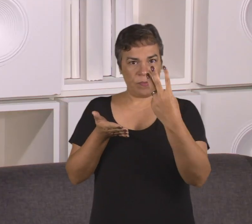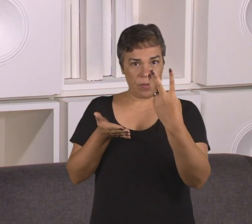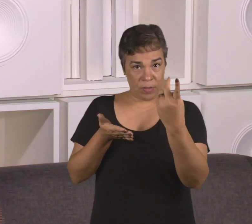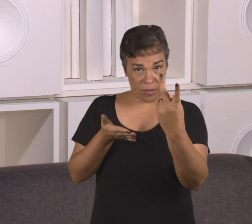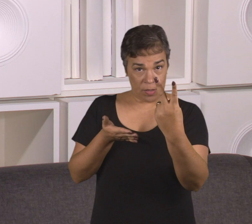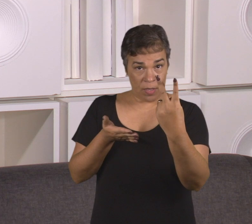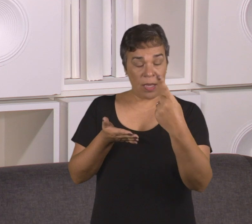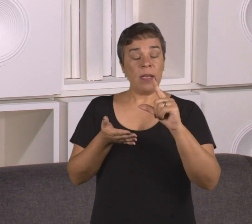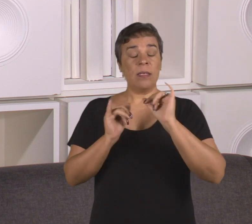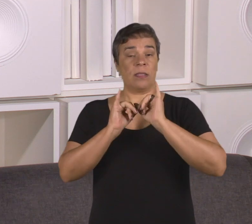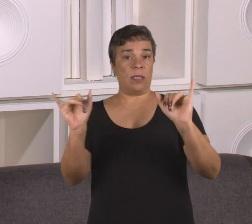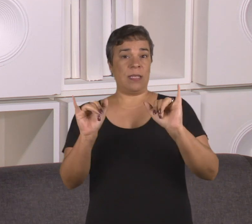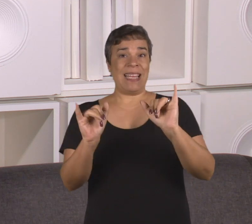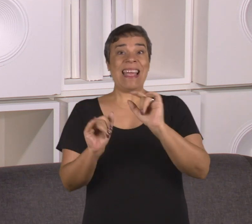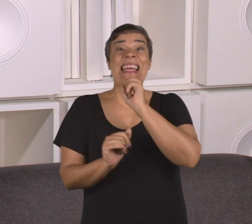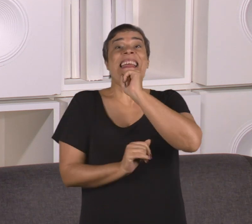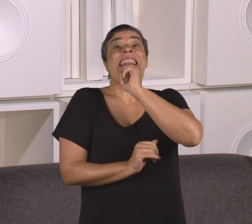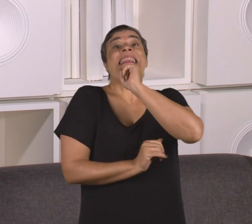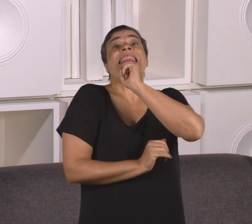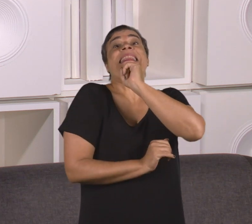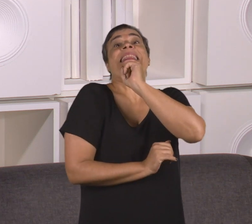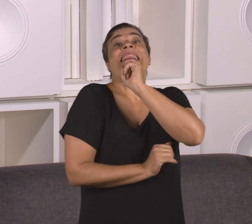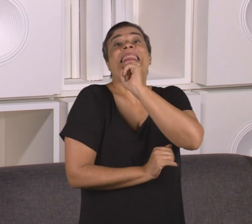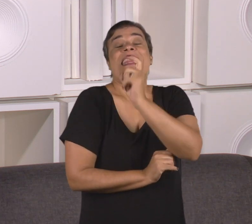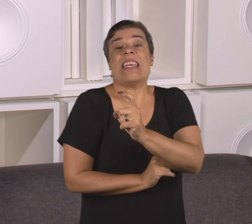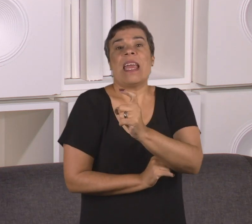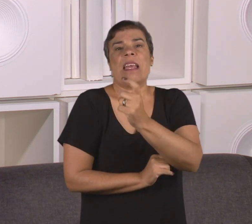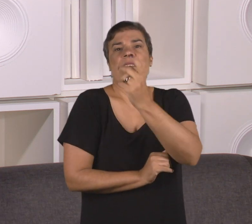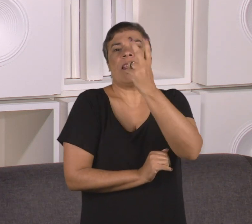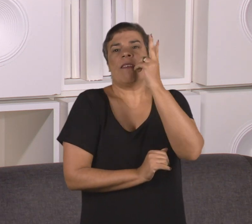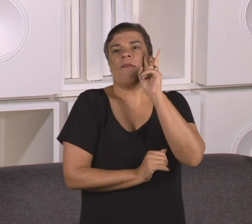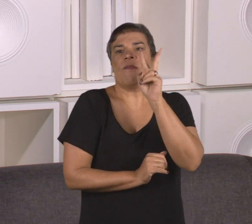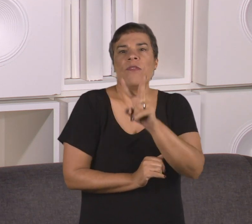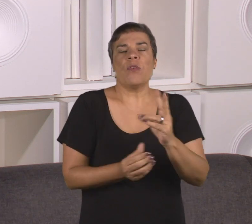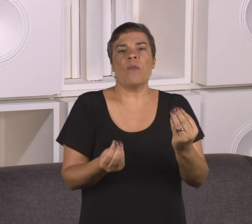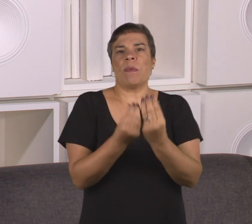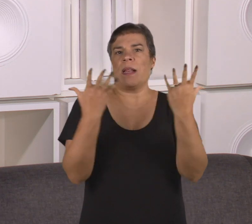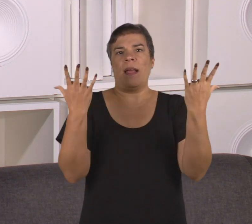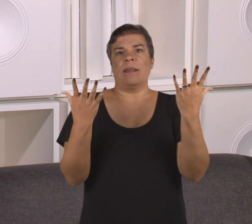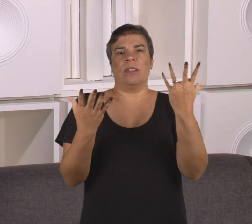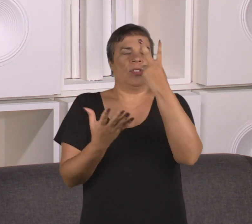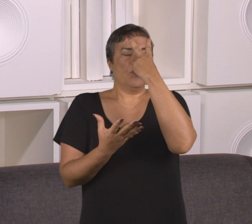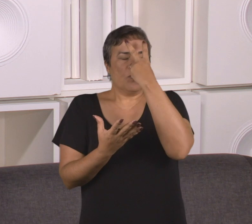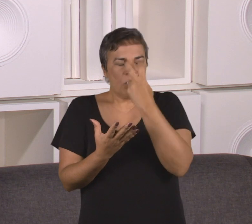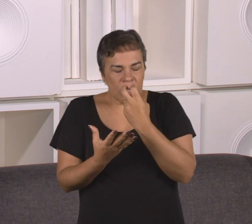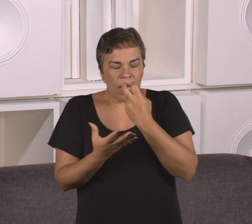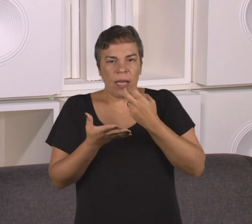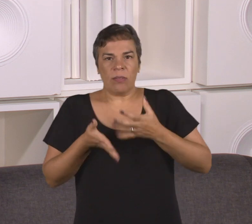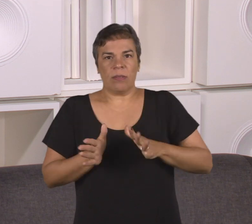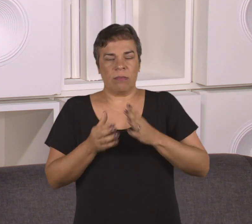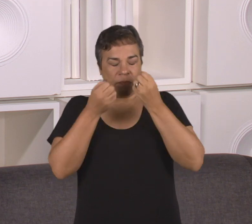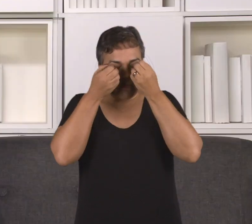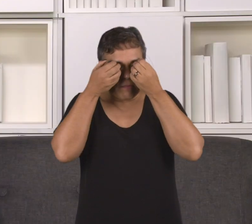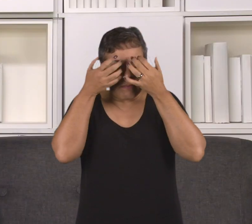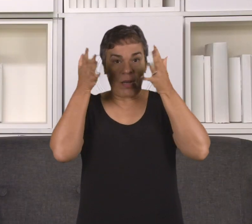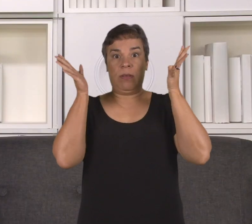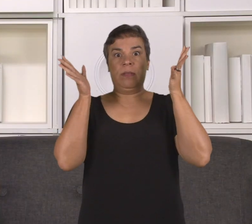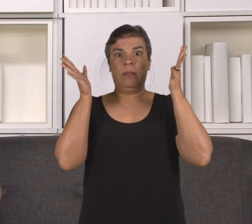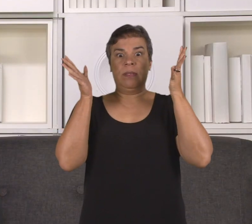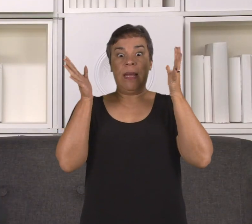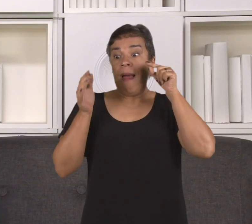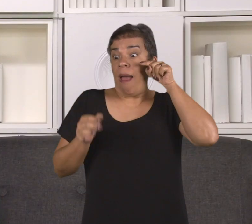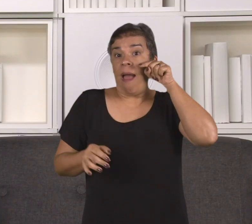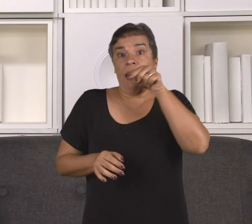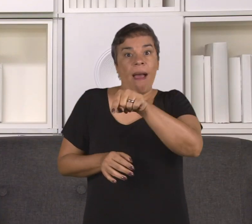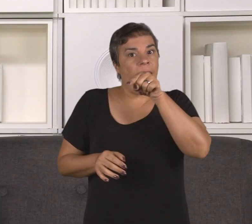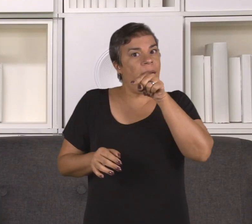que ninguém jamais ouviu que os olhos de um cego de nascença tivessem sido abertos em Israel. Aquele